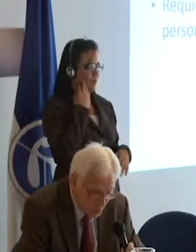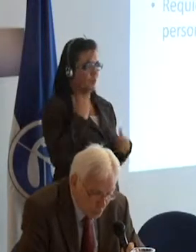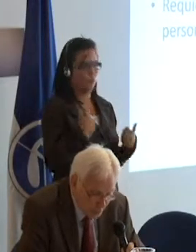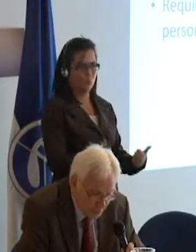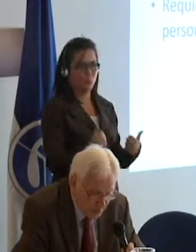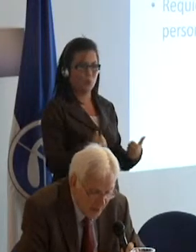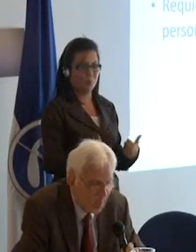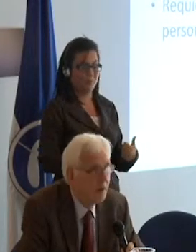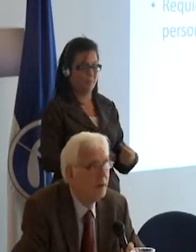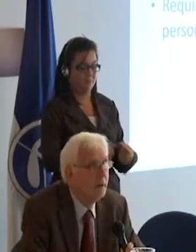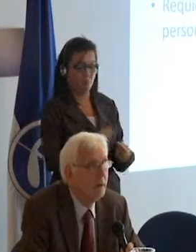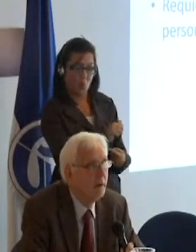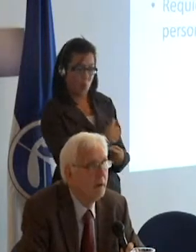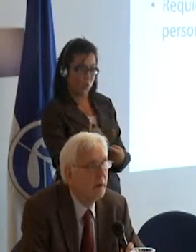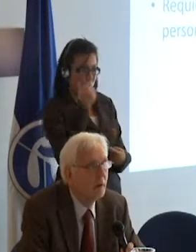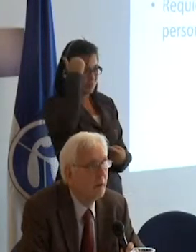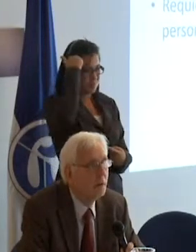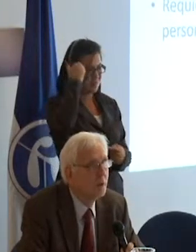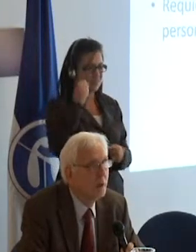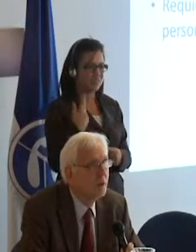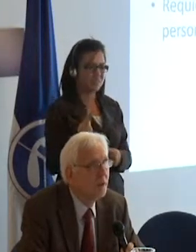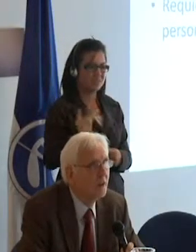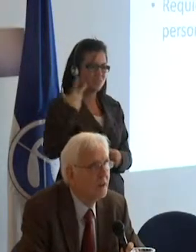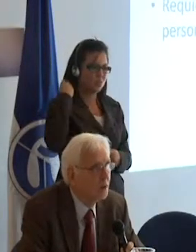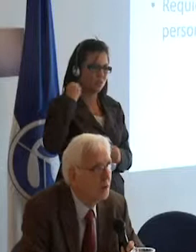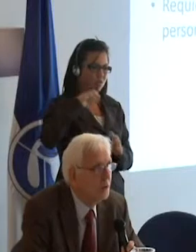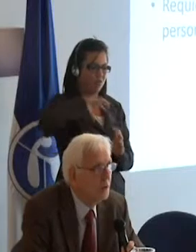El de historia y geografía